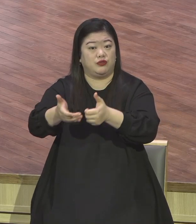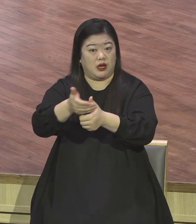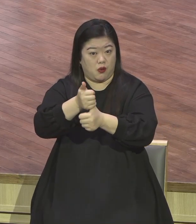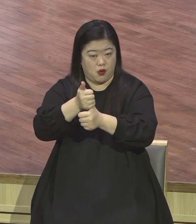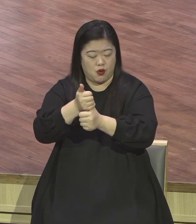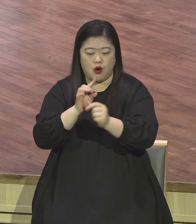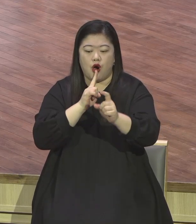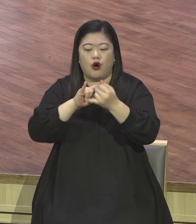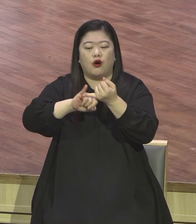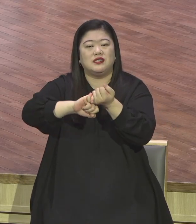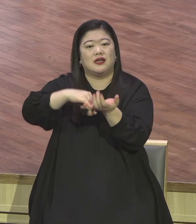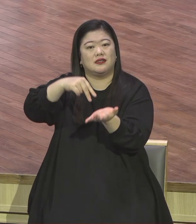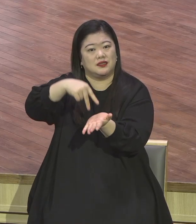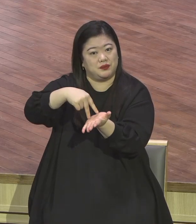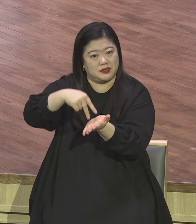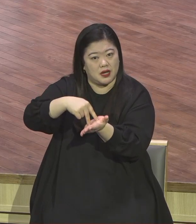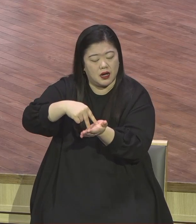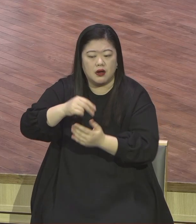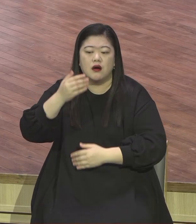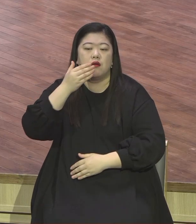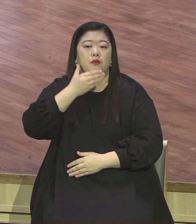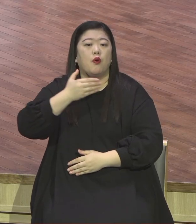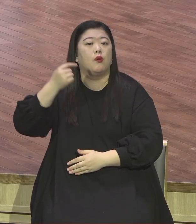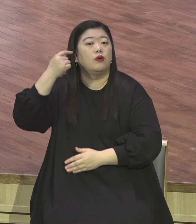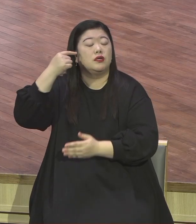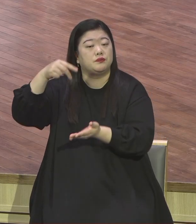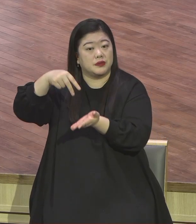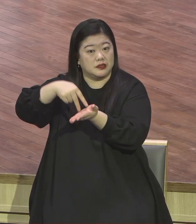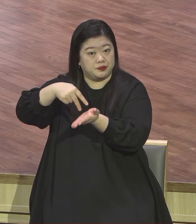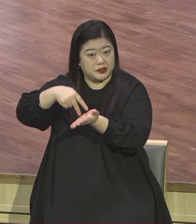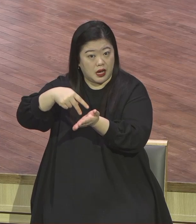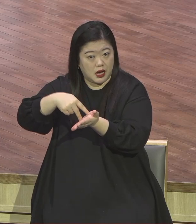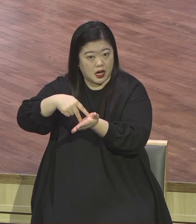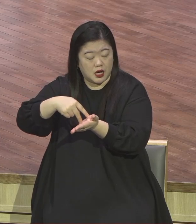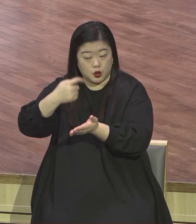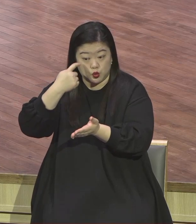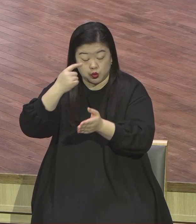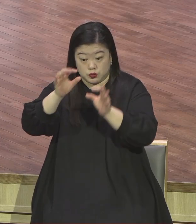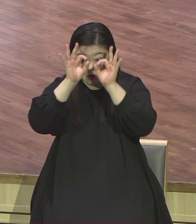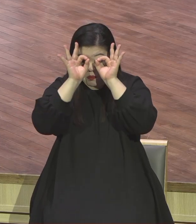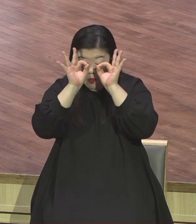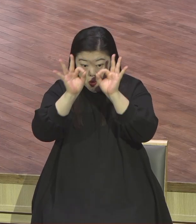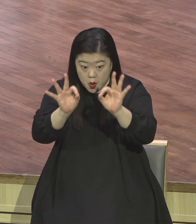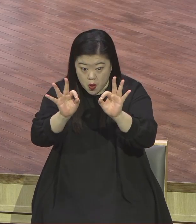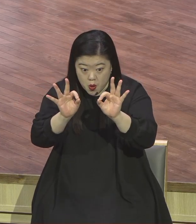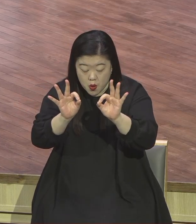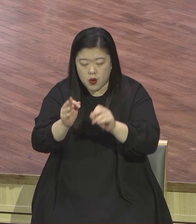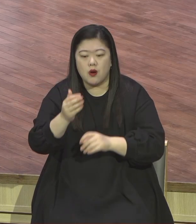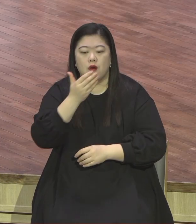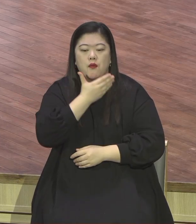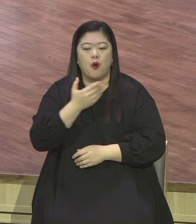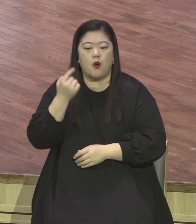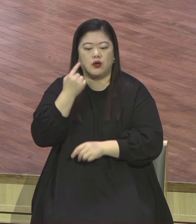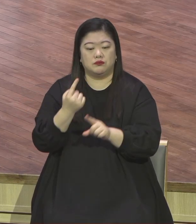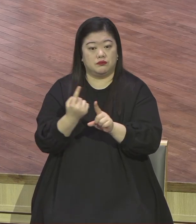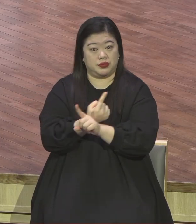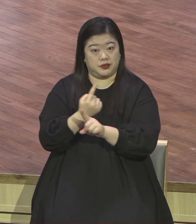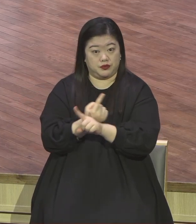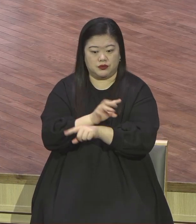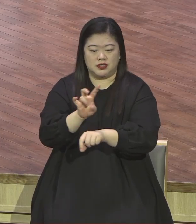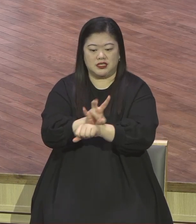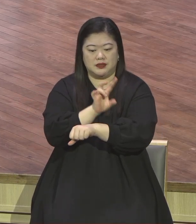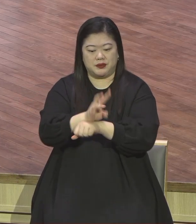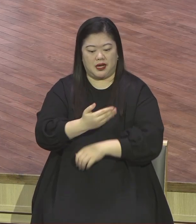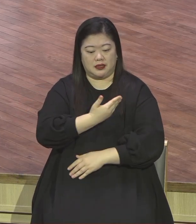복음의 눈으로 바라보고 생명을 살리는 복음 지유와 24제자의 주역들 다 되시기를